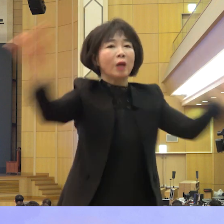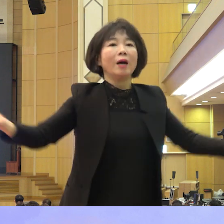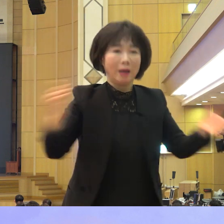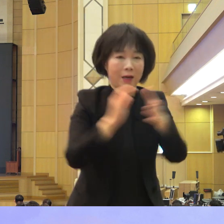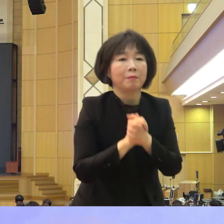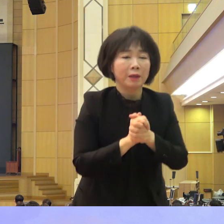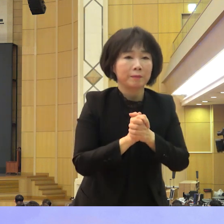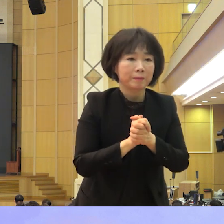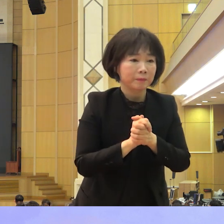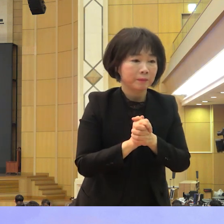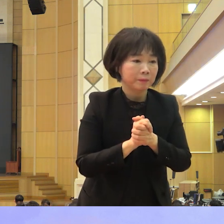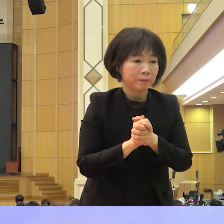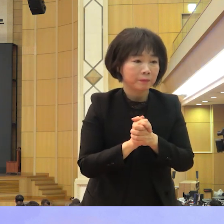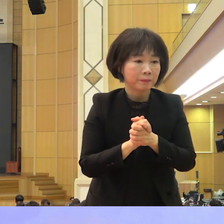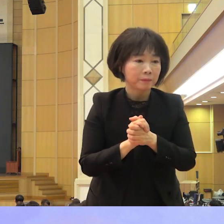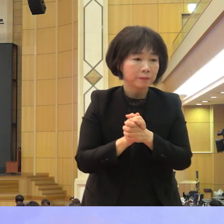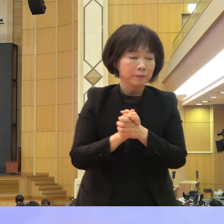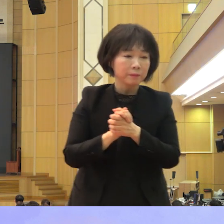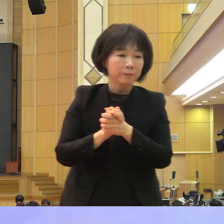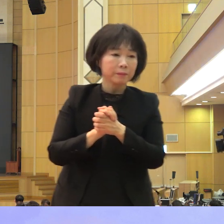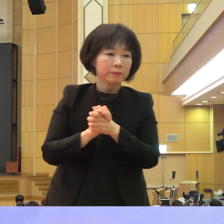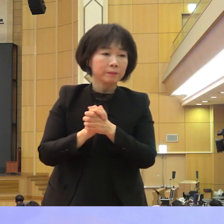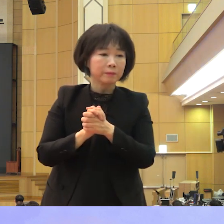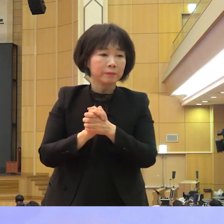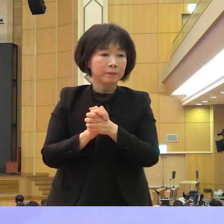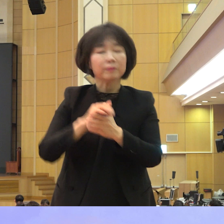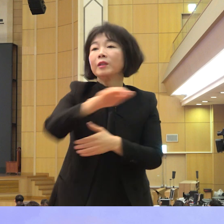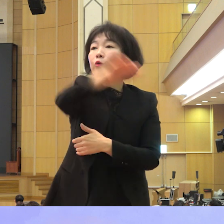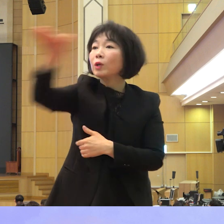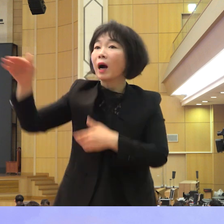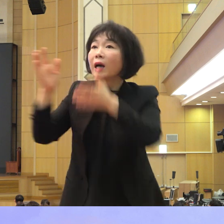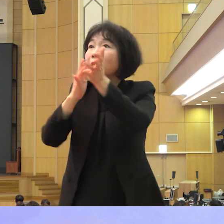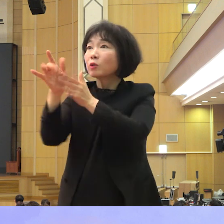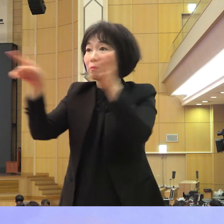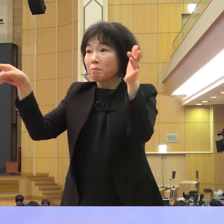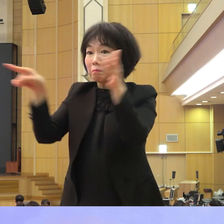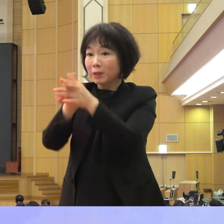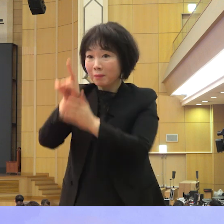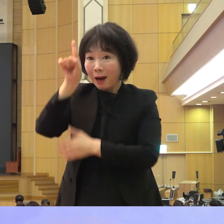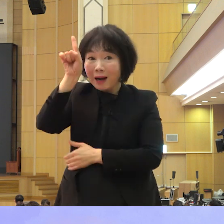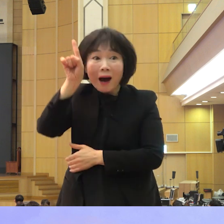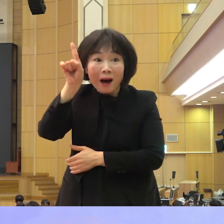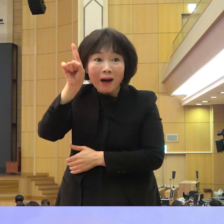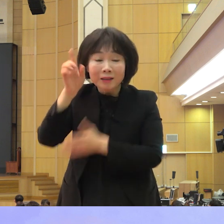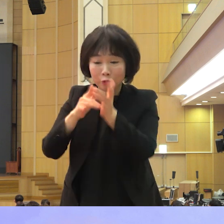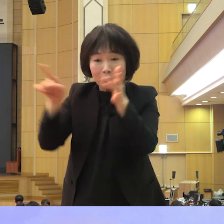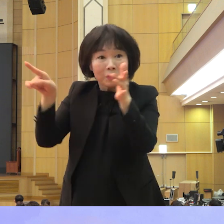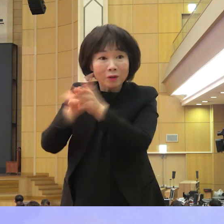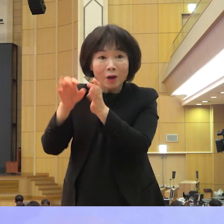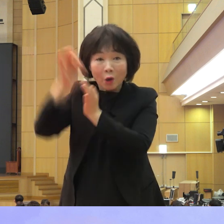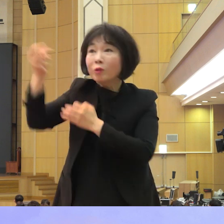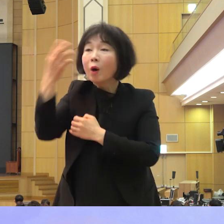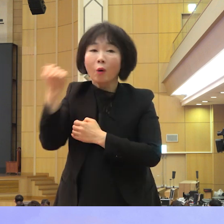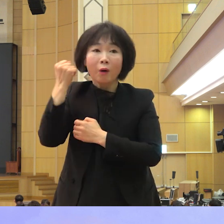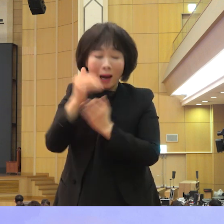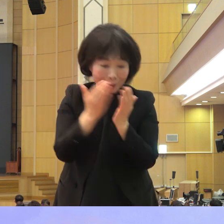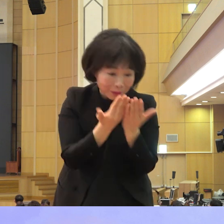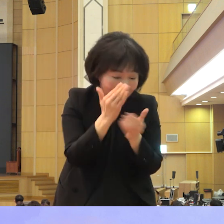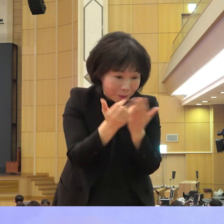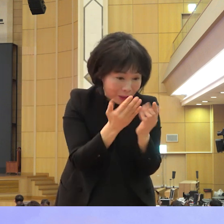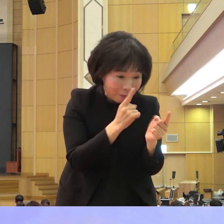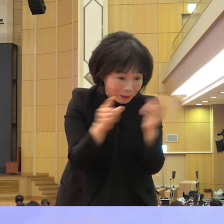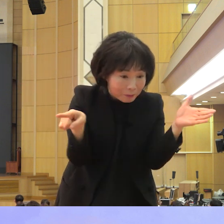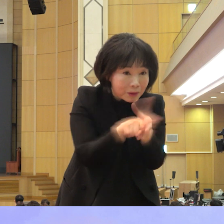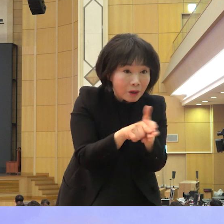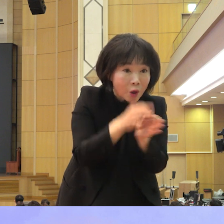하심이라. 그러니까 예수 믿어서 영생 얻는 거지, 여러분 성경을 믿어서 영생 얻는 거 아니에요.